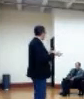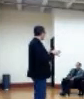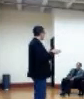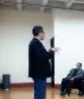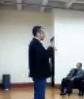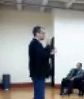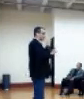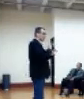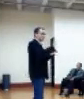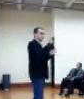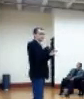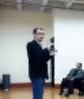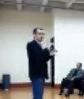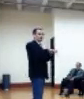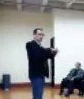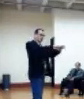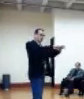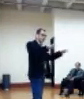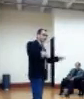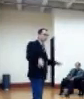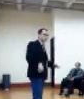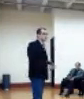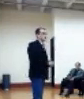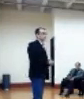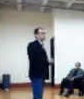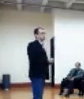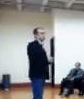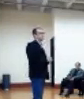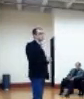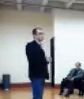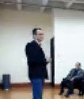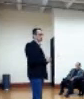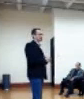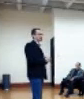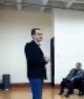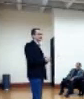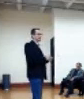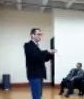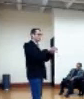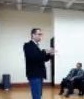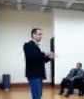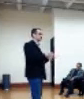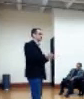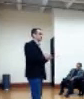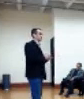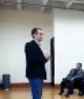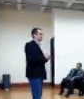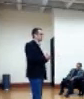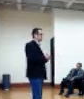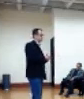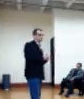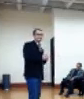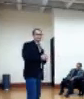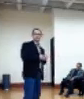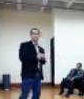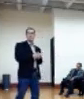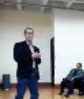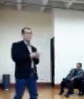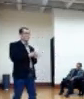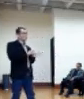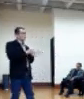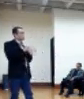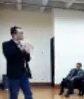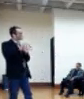daban los educadores especialistas en sordera. Decían, no, también, ¿cómo le vas a decir al estudiante que